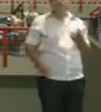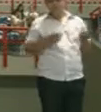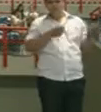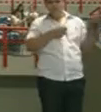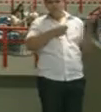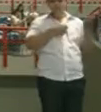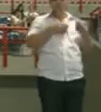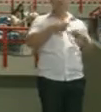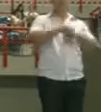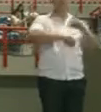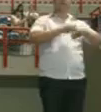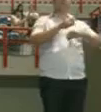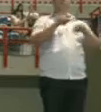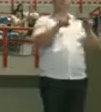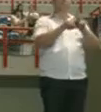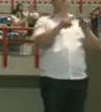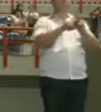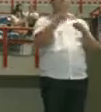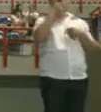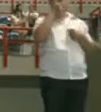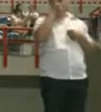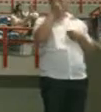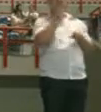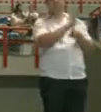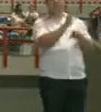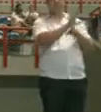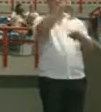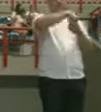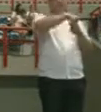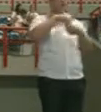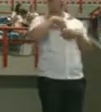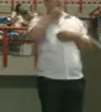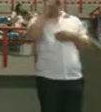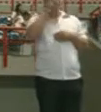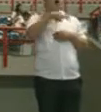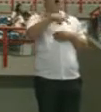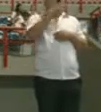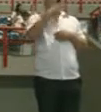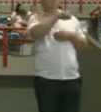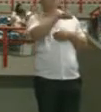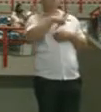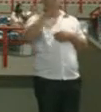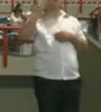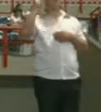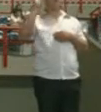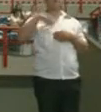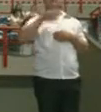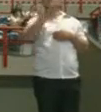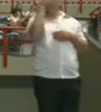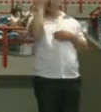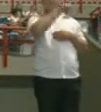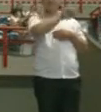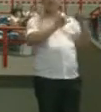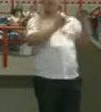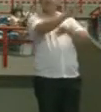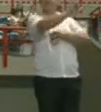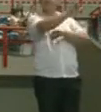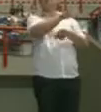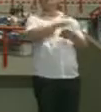espingarda. Colocava capangas a seu serviço para olhar o voto. E